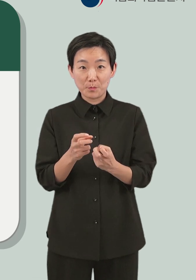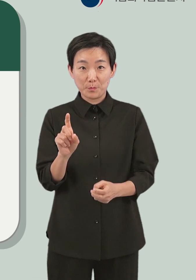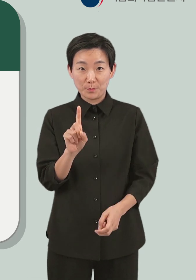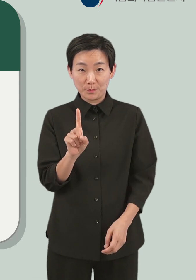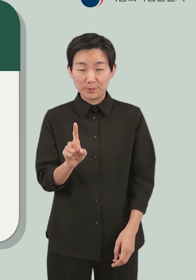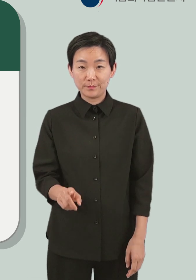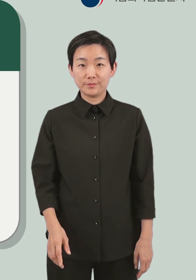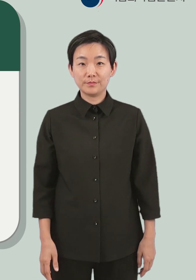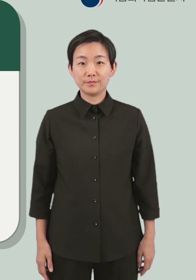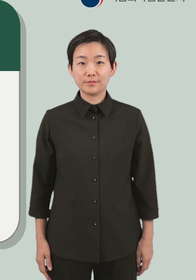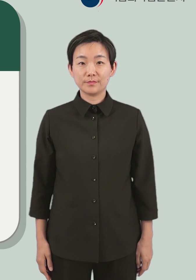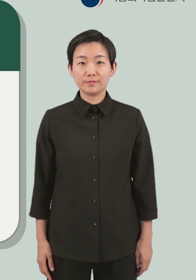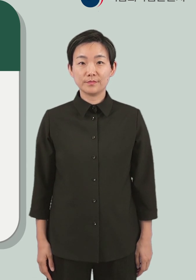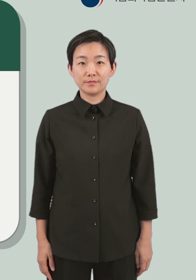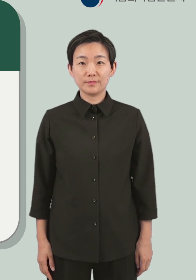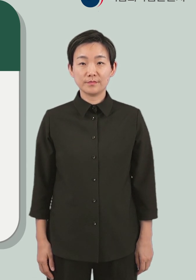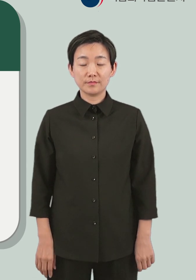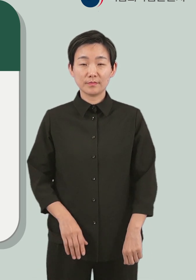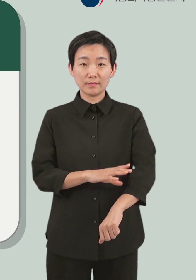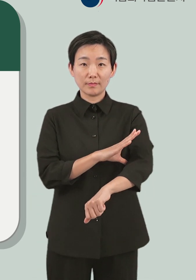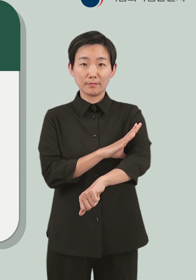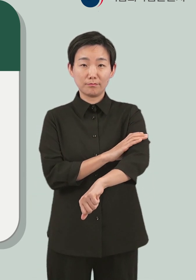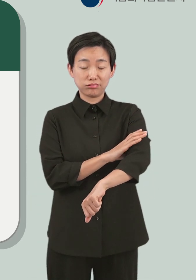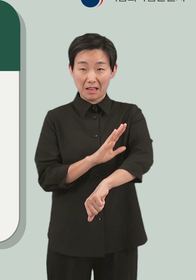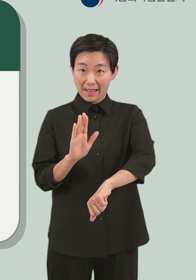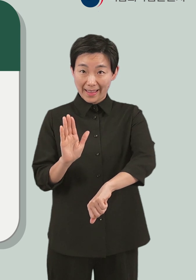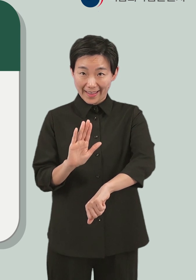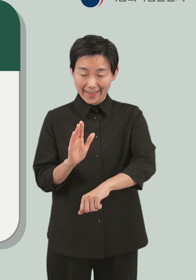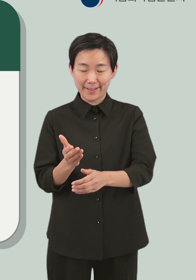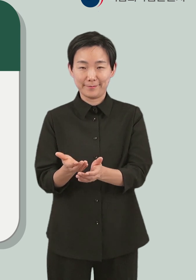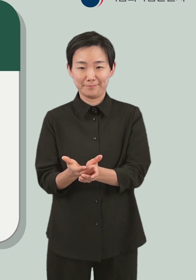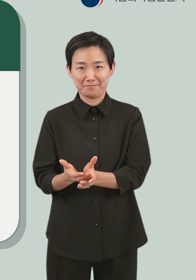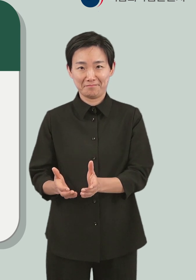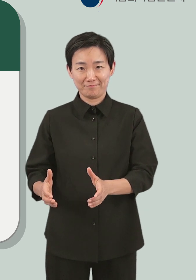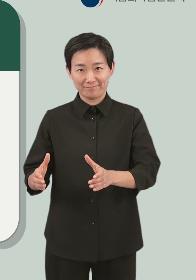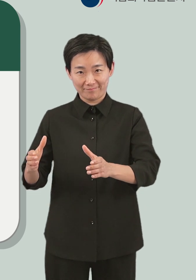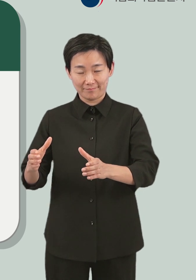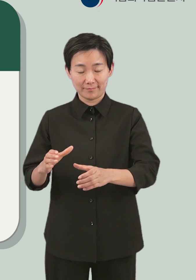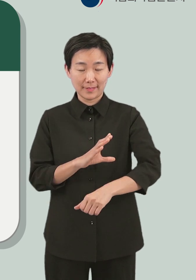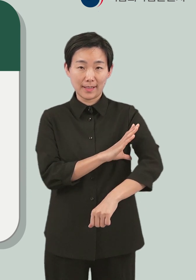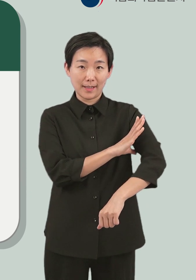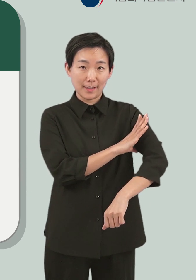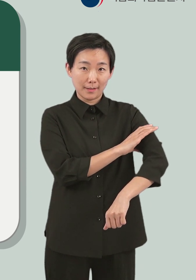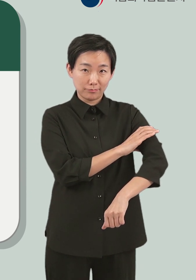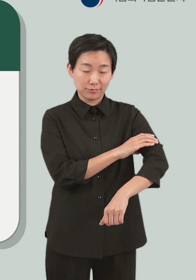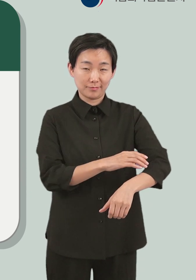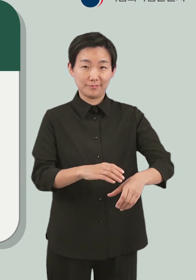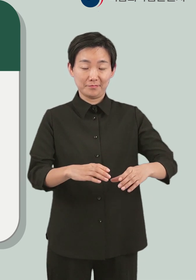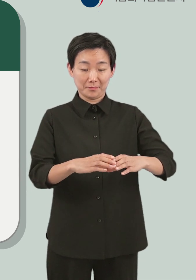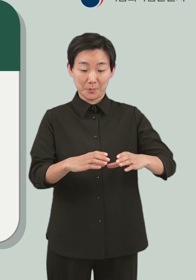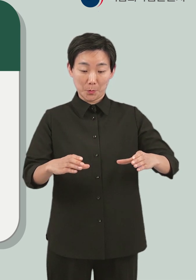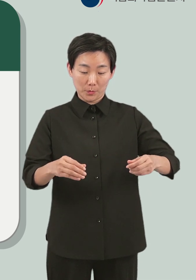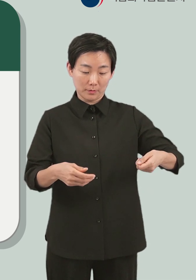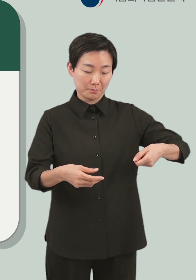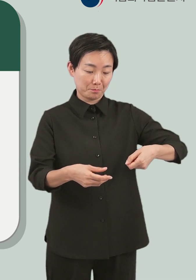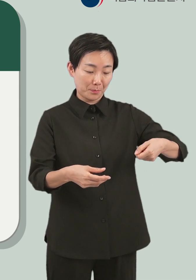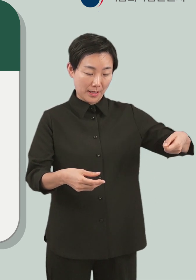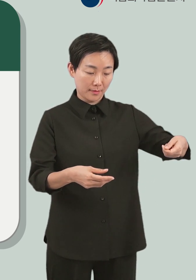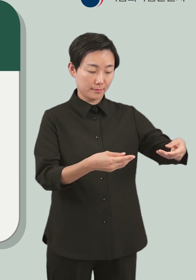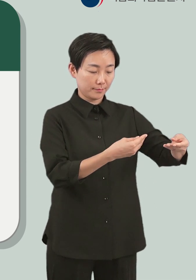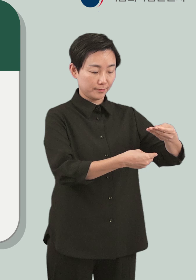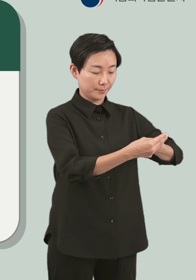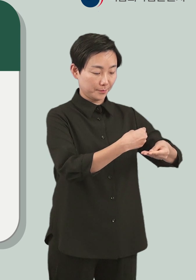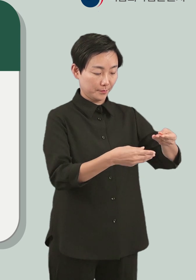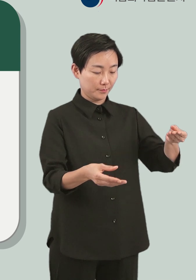보관 및 관리 방법은 무엇입니까? 제품을 사용하지 않을 때는 보관 케이스에 넣어 보관합니다. 커프는